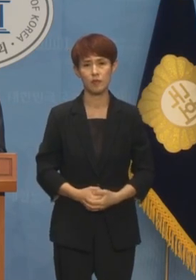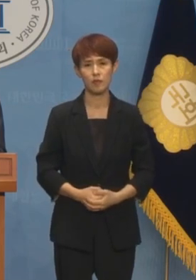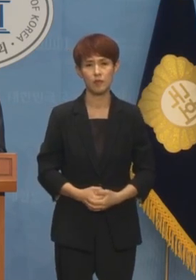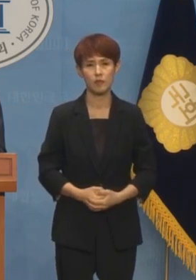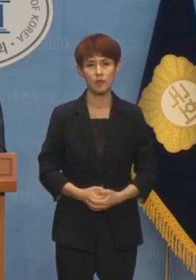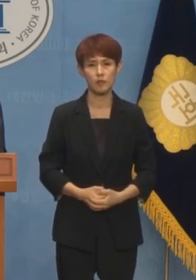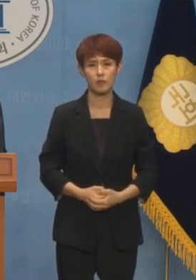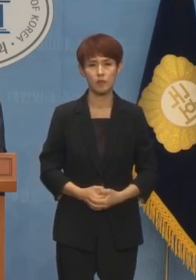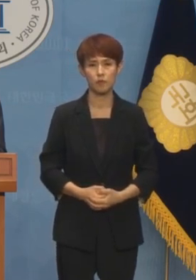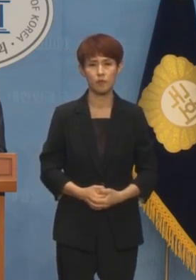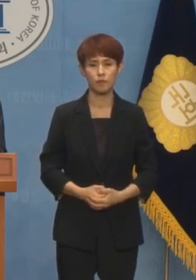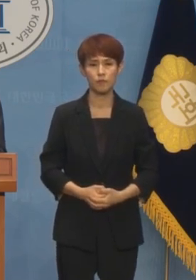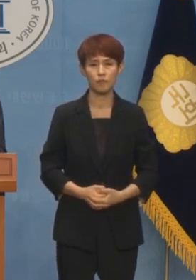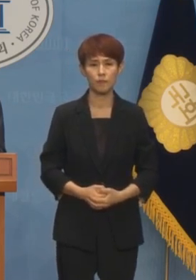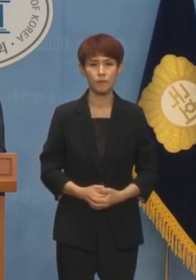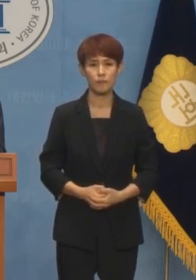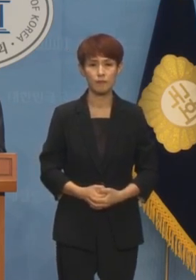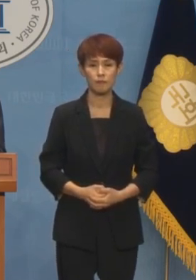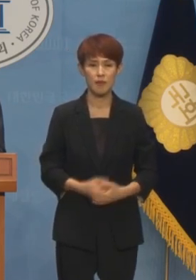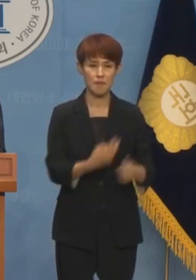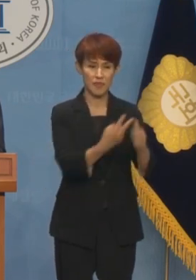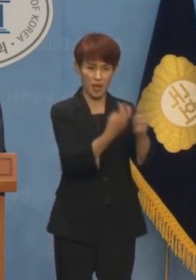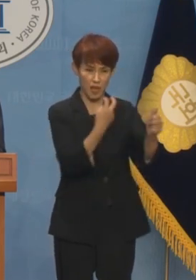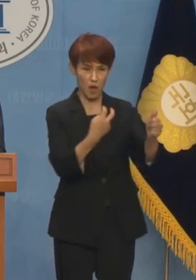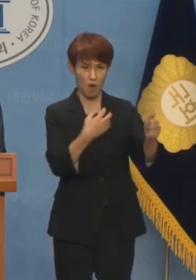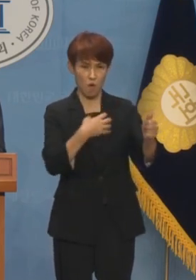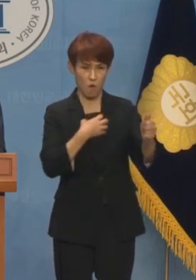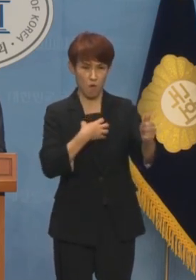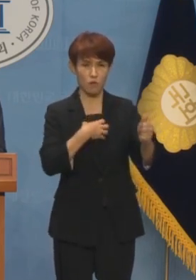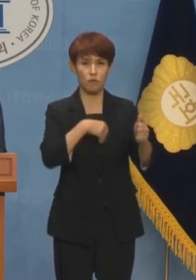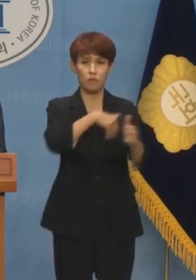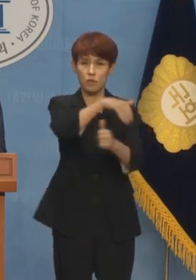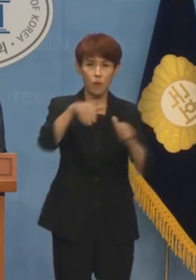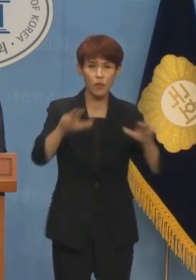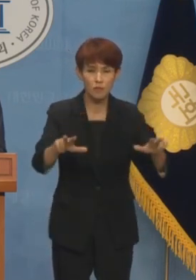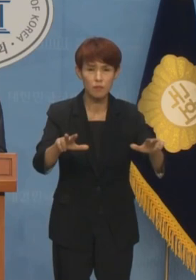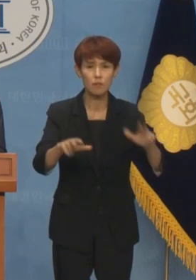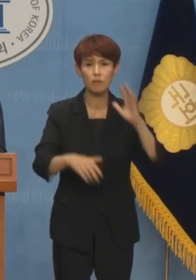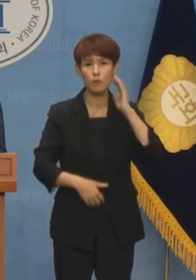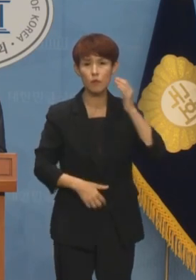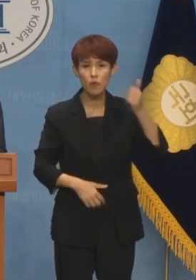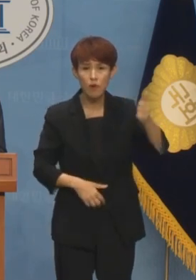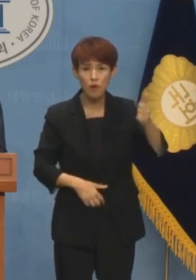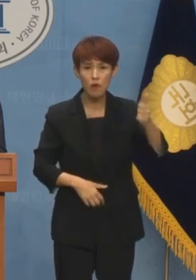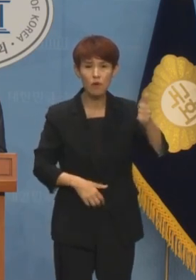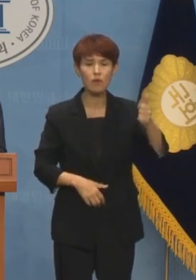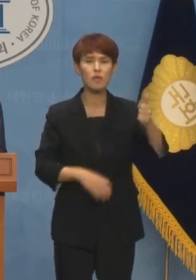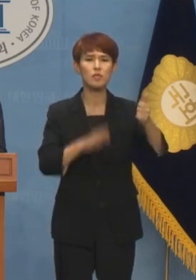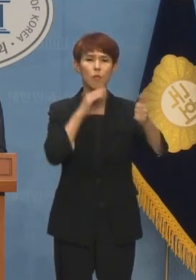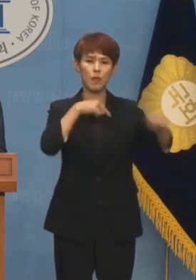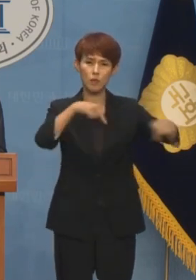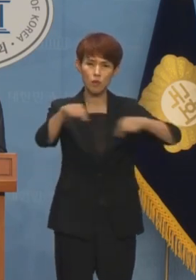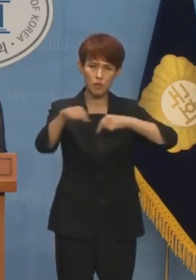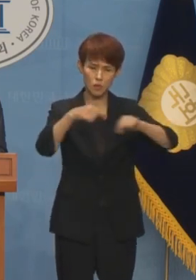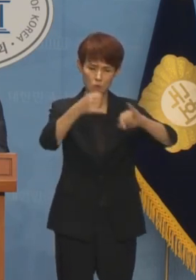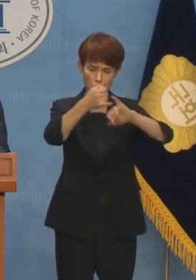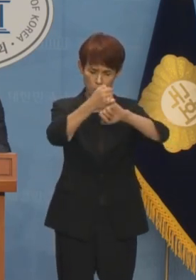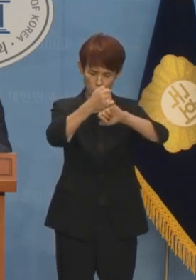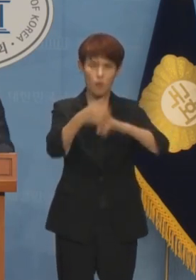중과부적의 소수파로 탄핵의 위기에 몰린 지금 대통령이 진짜 정치를 해야